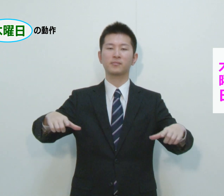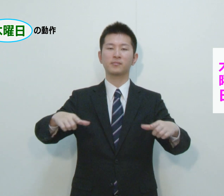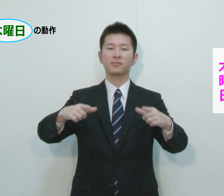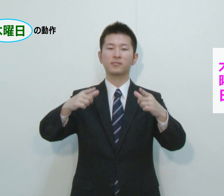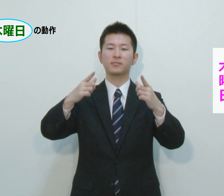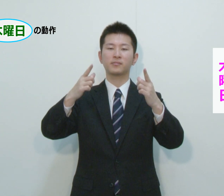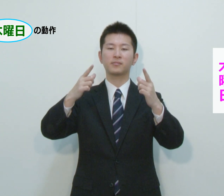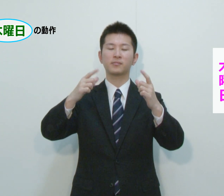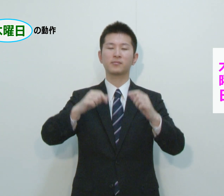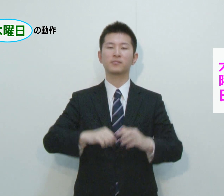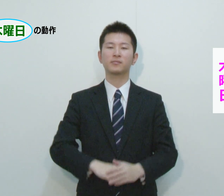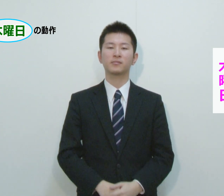木曜日